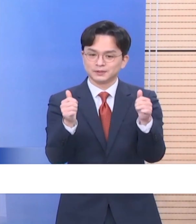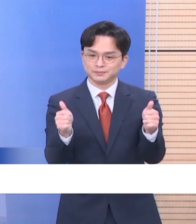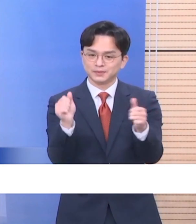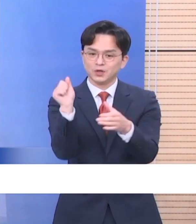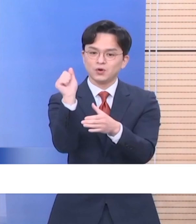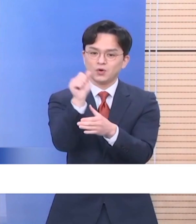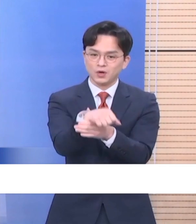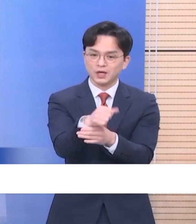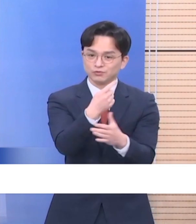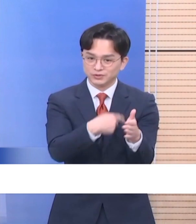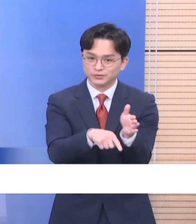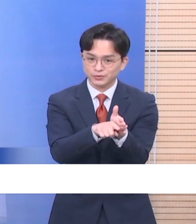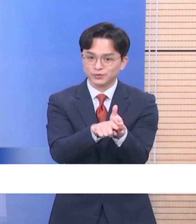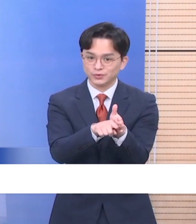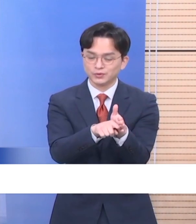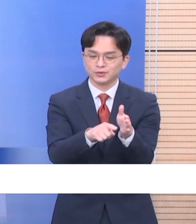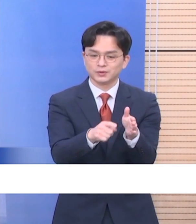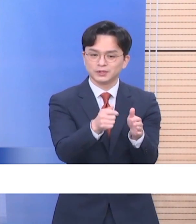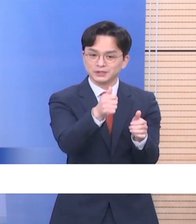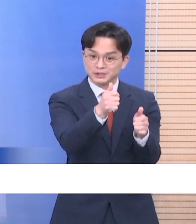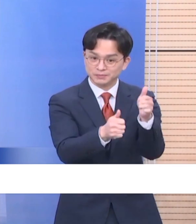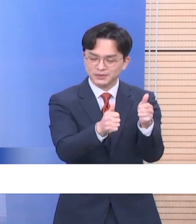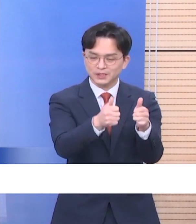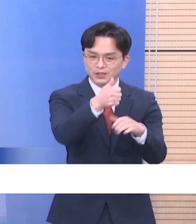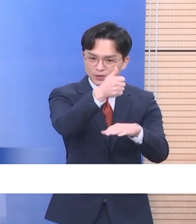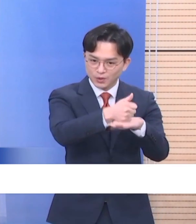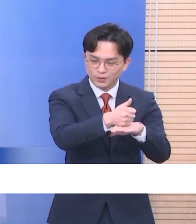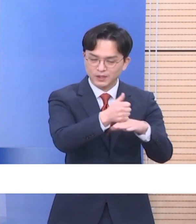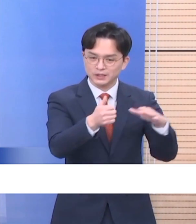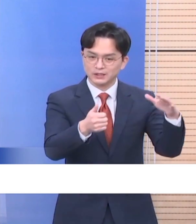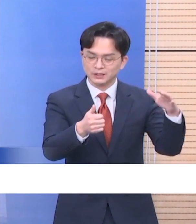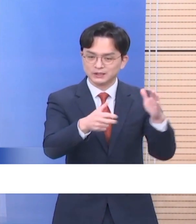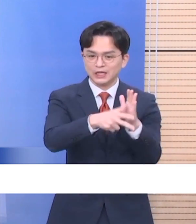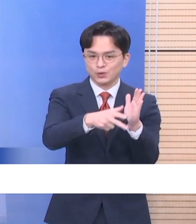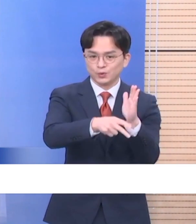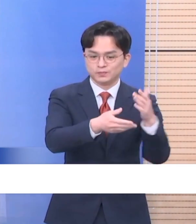위해 제출된 자료를 통해서